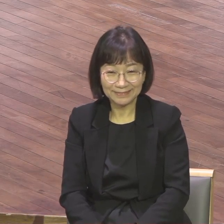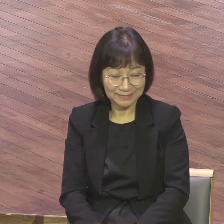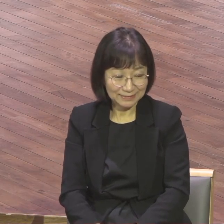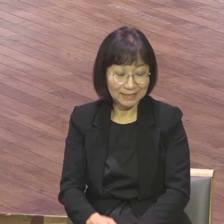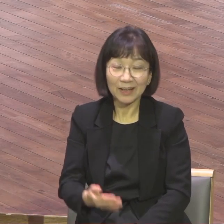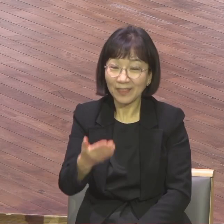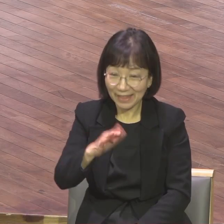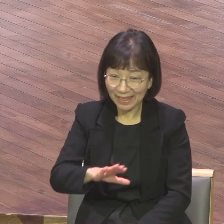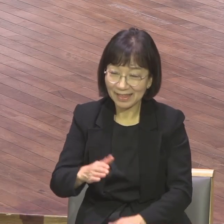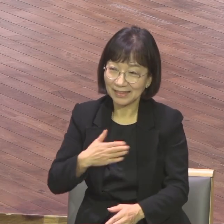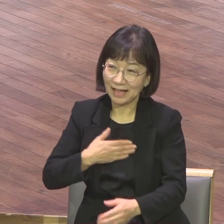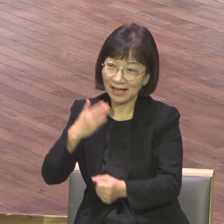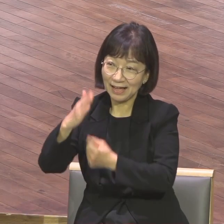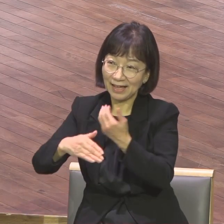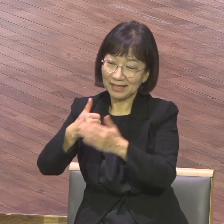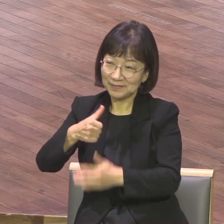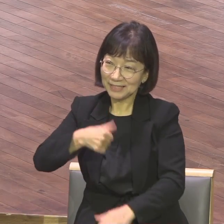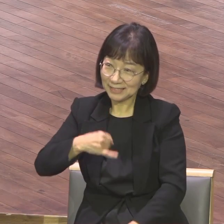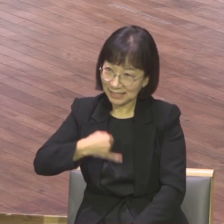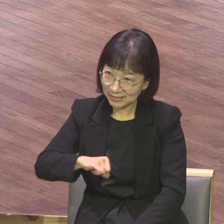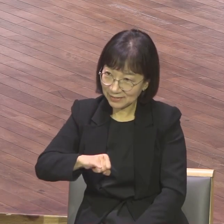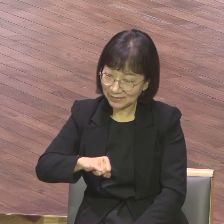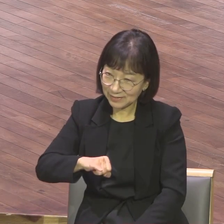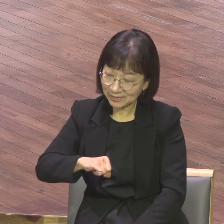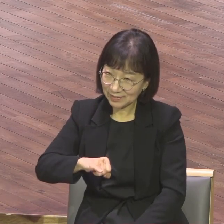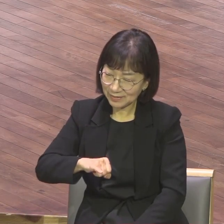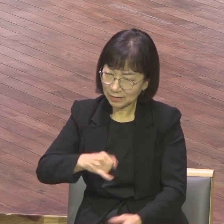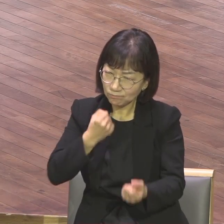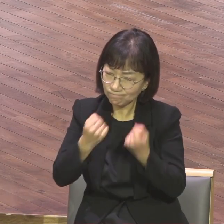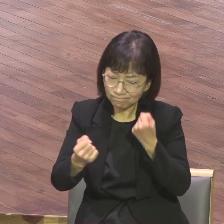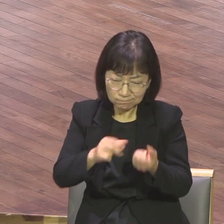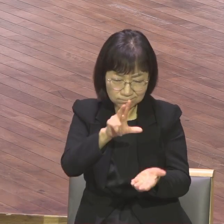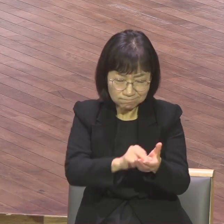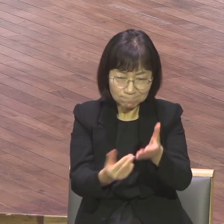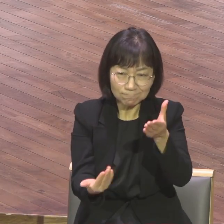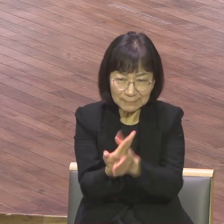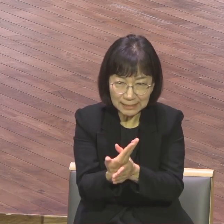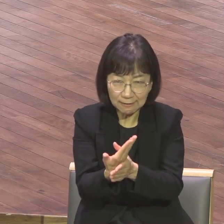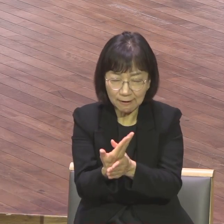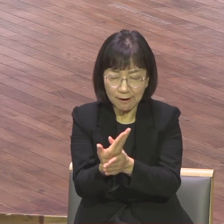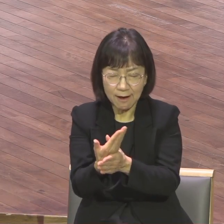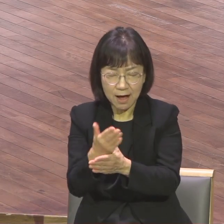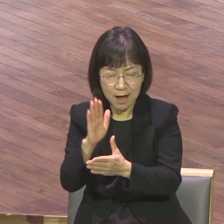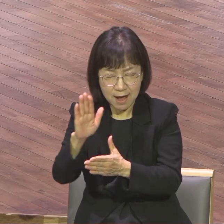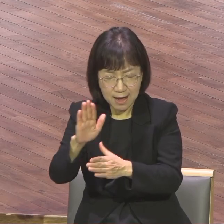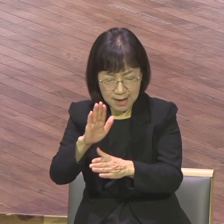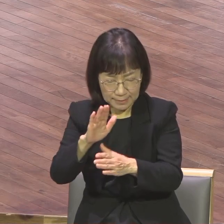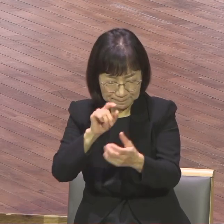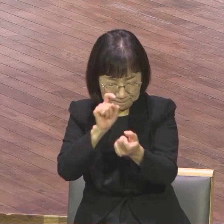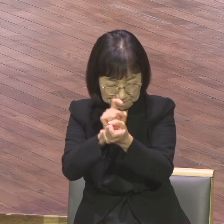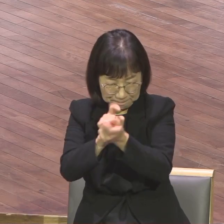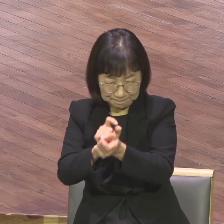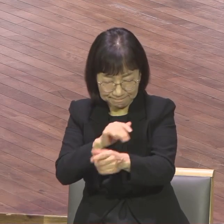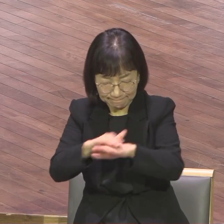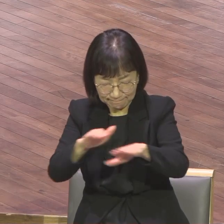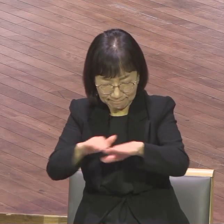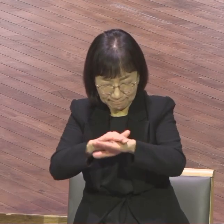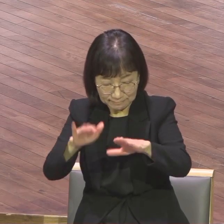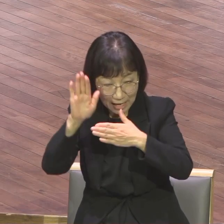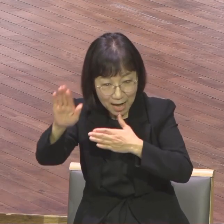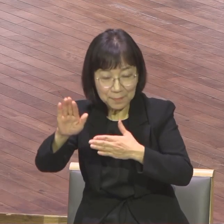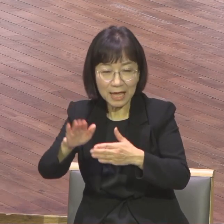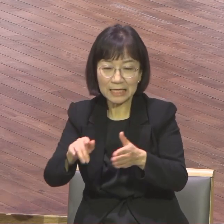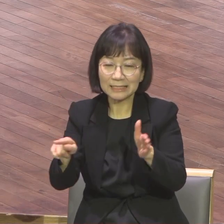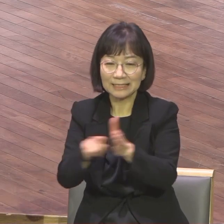찬란하게 정금같이 나오리라. 더 빛이 납니다. 더. 그 어려움 역경을 많이 당한 사람 신앙생활에 빛이